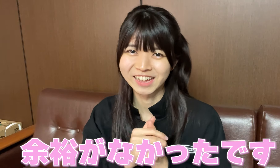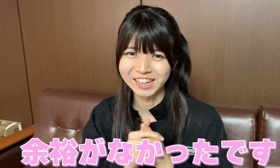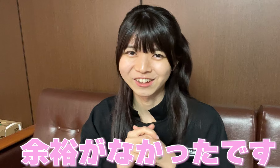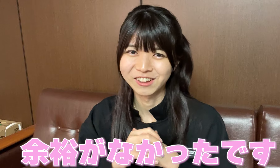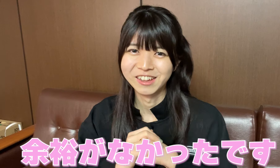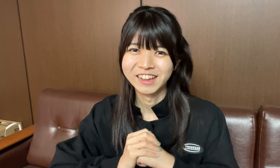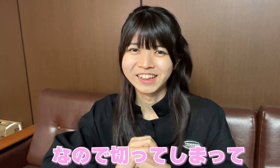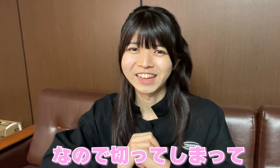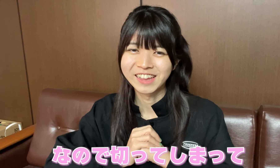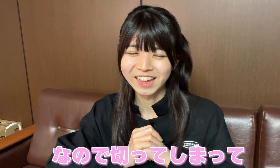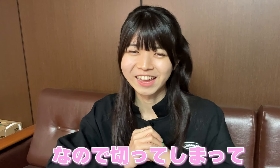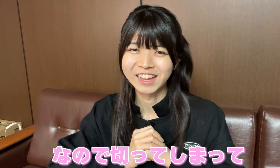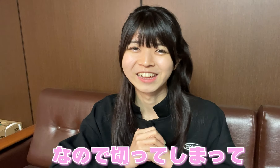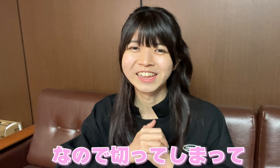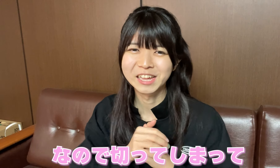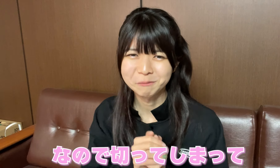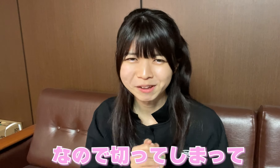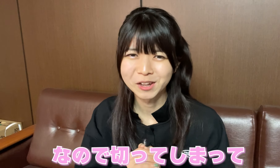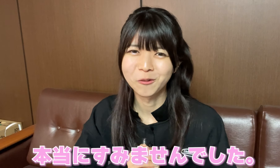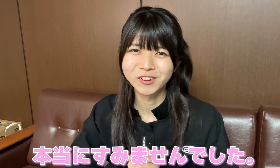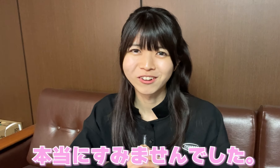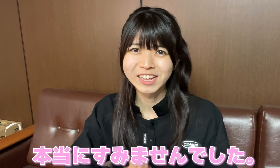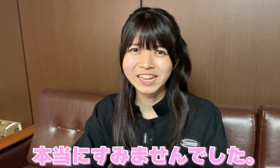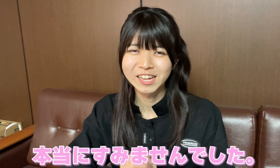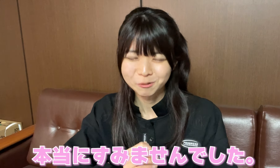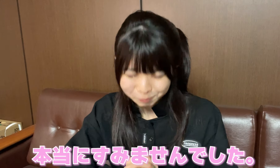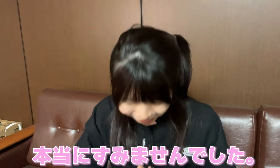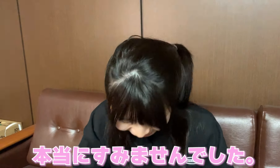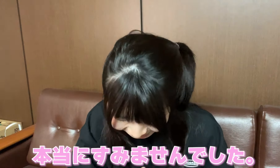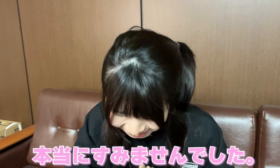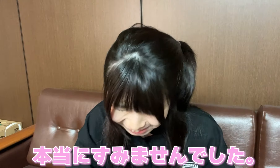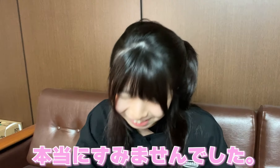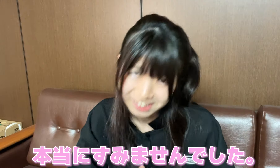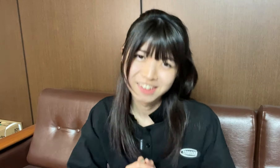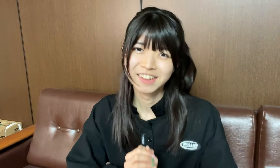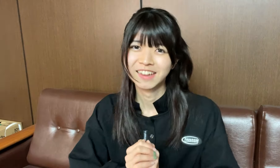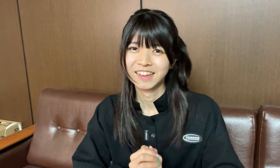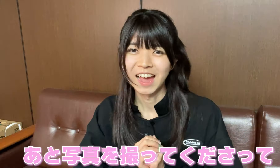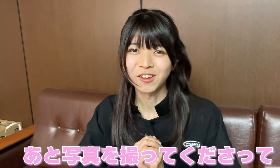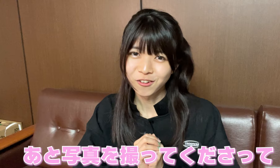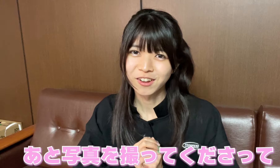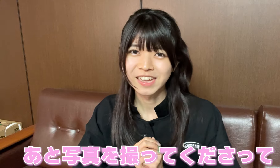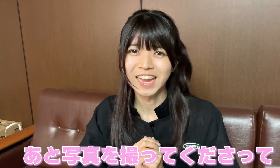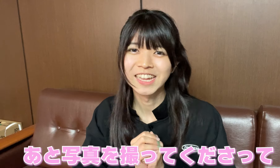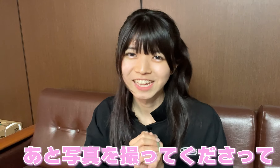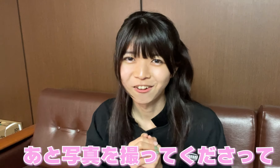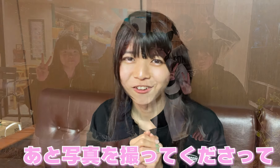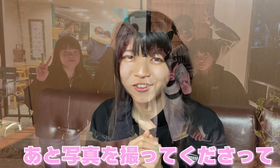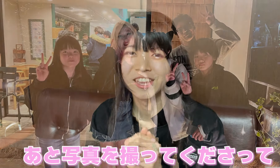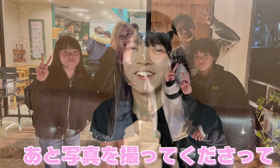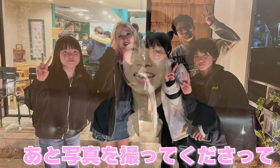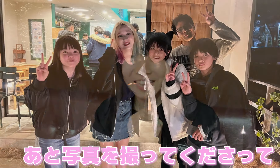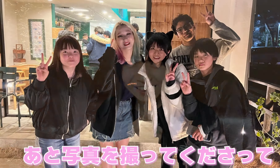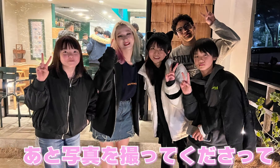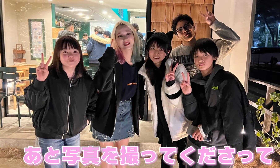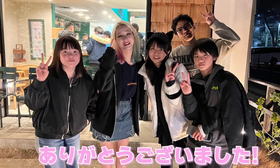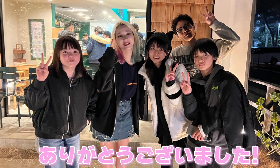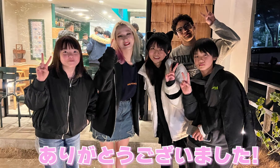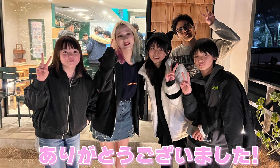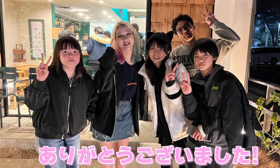です。なんで切ってしまって本当にすみませんでした。あと写真を撮ってくださってありがとうござい